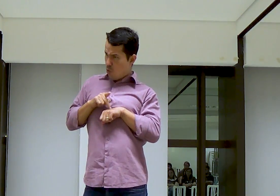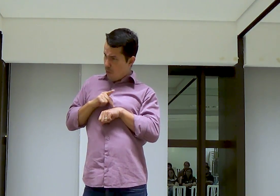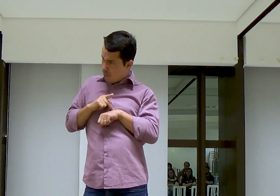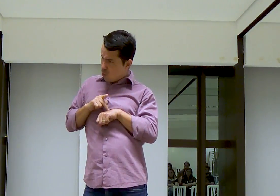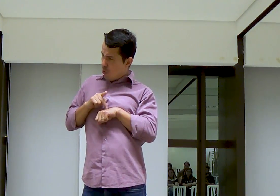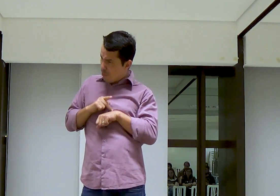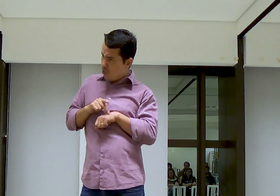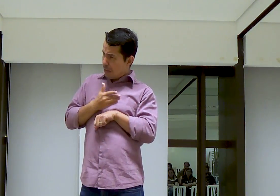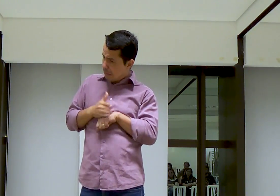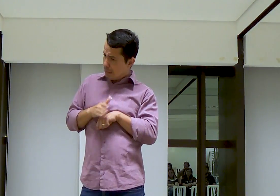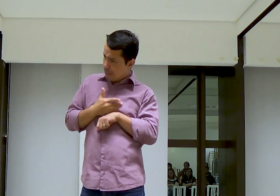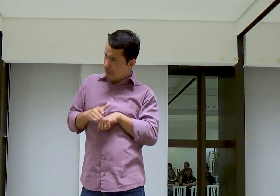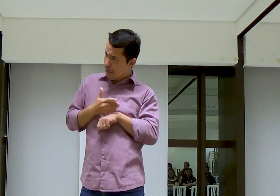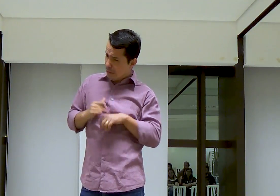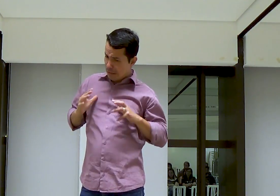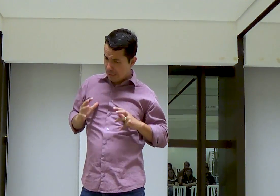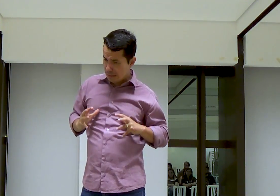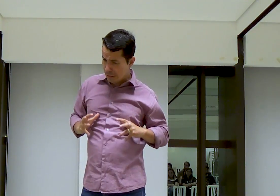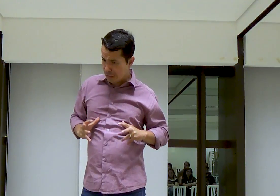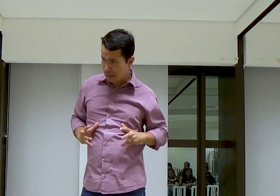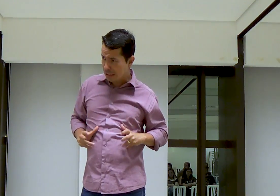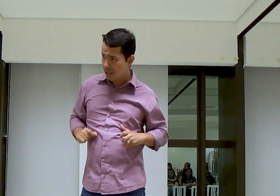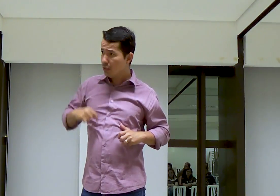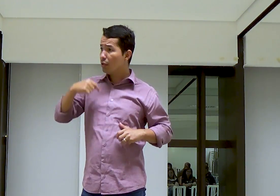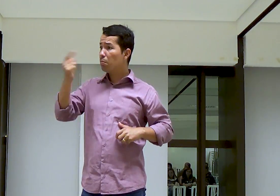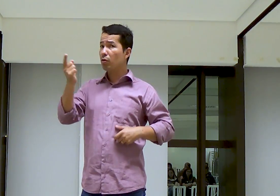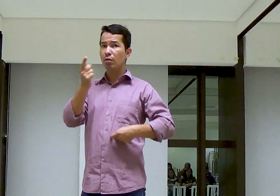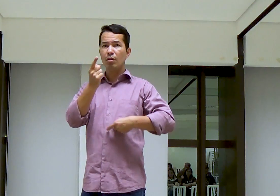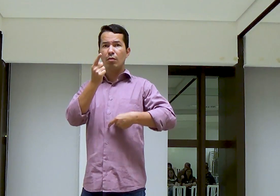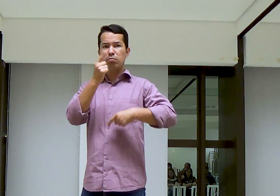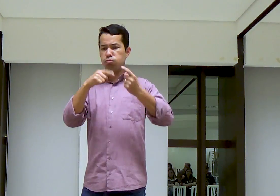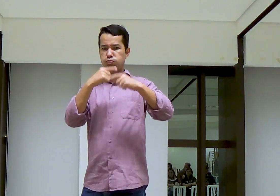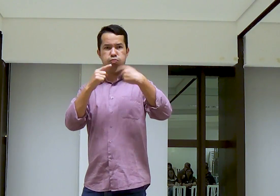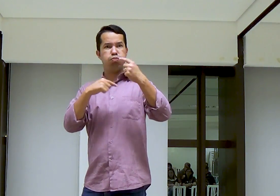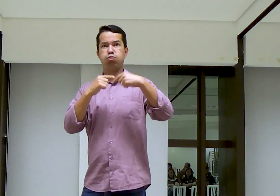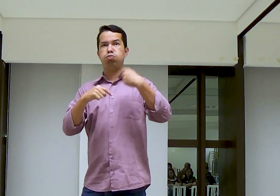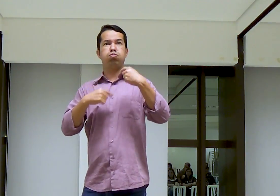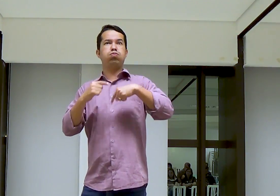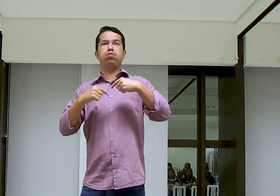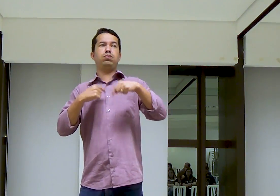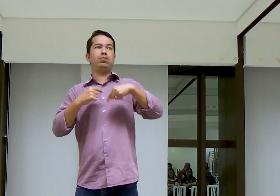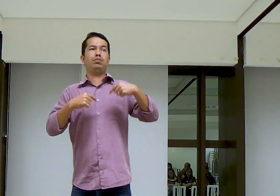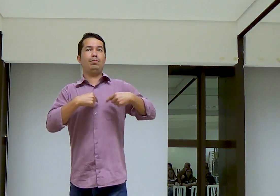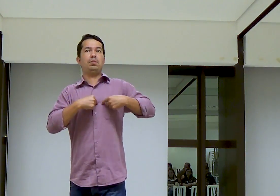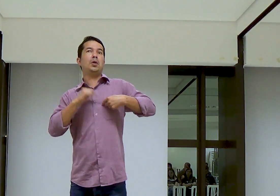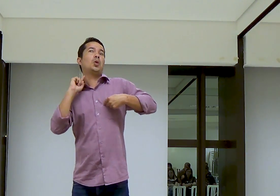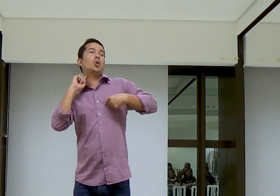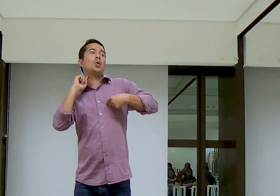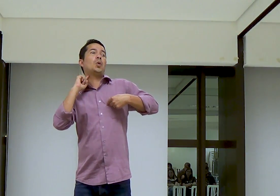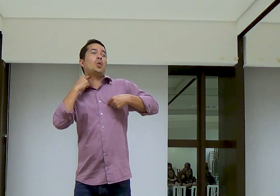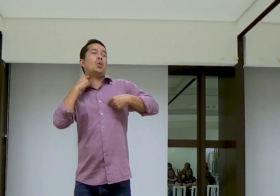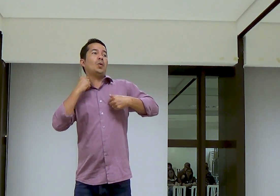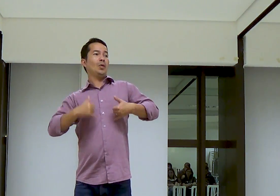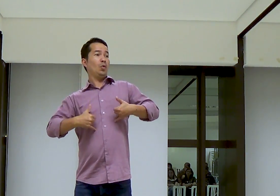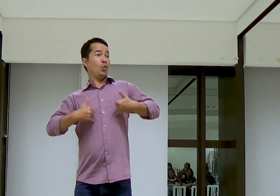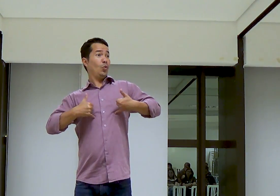pureza, realmente pureza, prática da pureza, prática da santidade. Mas com o passar do tempo,